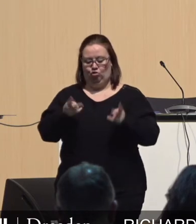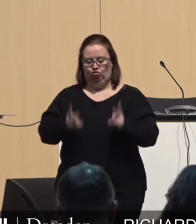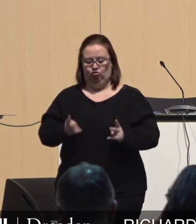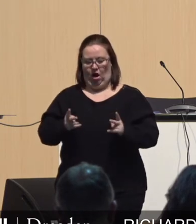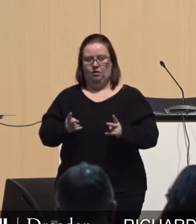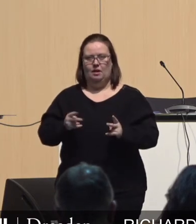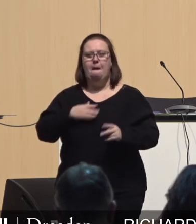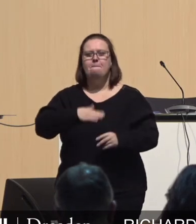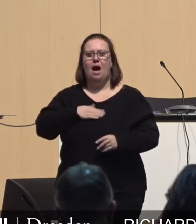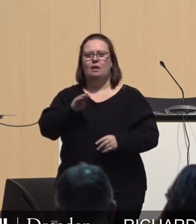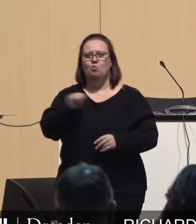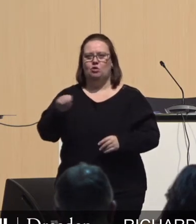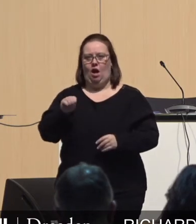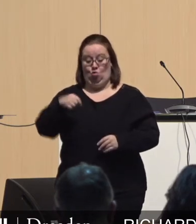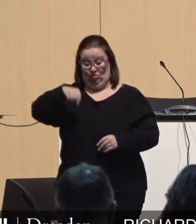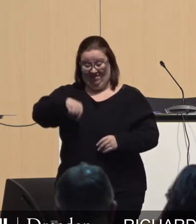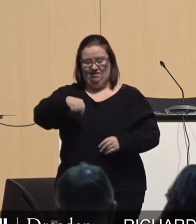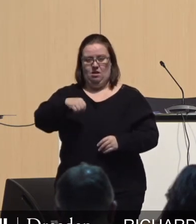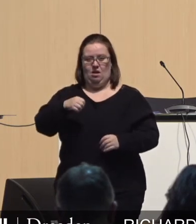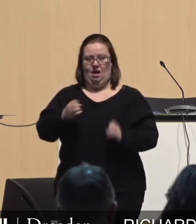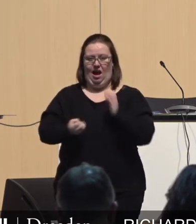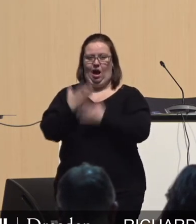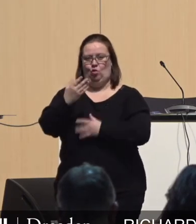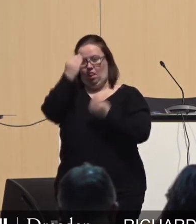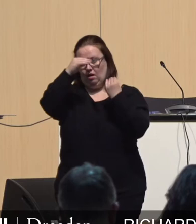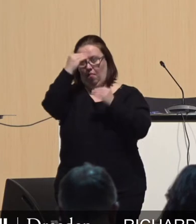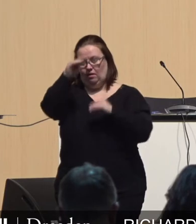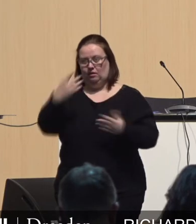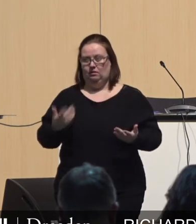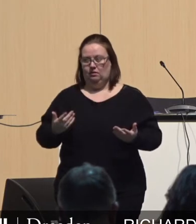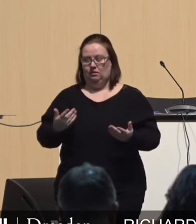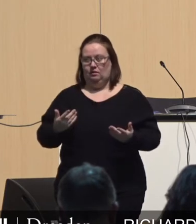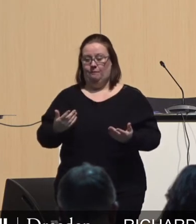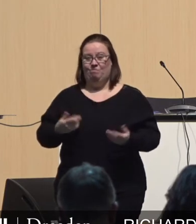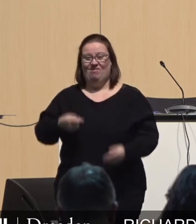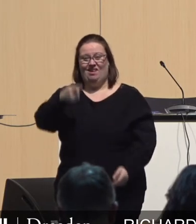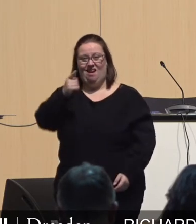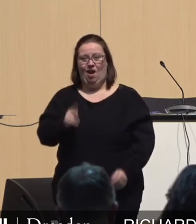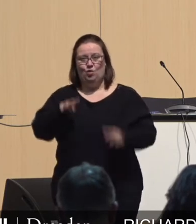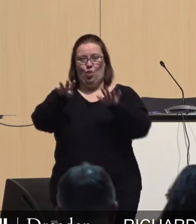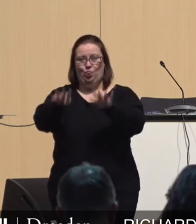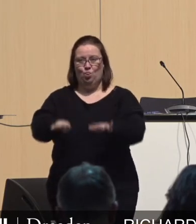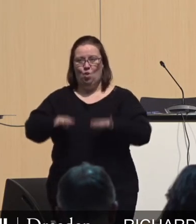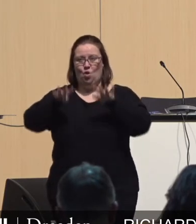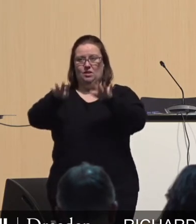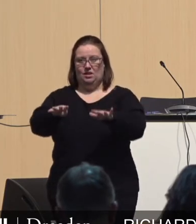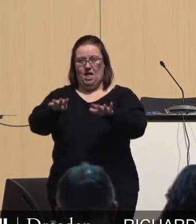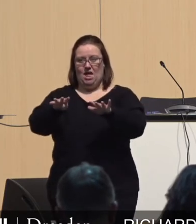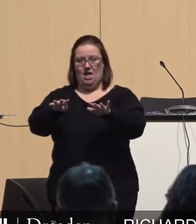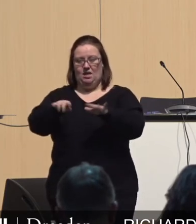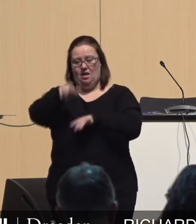Bad Muskau, die hier in Dresden aktuell gemeldet sind. Wir haben 119